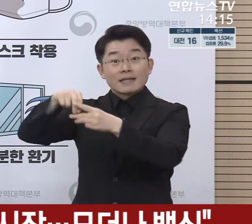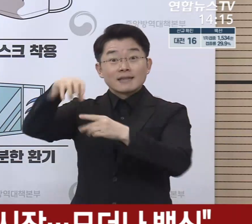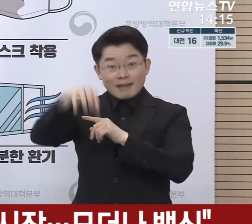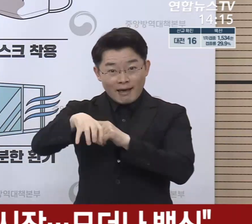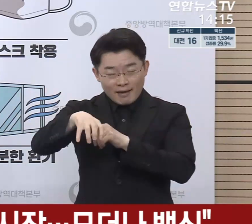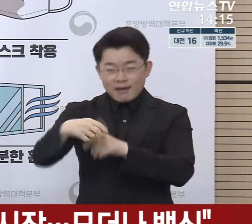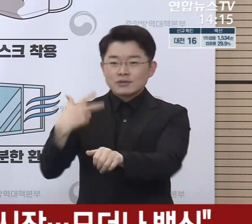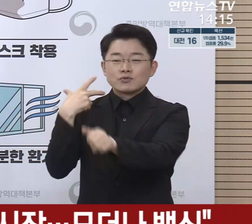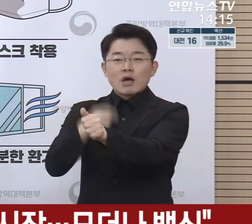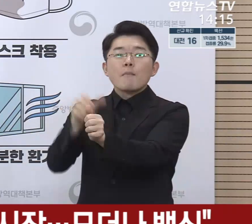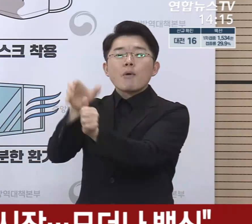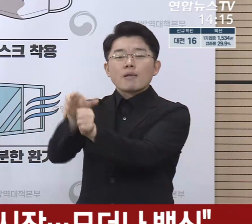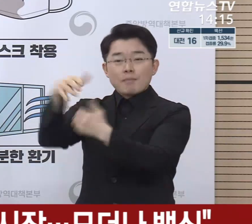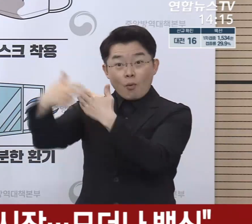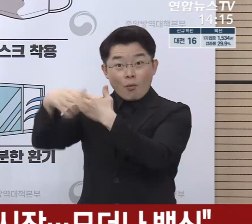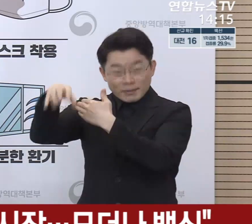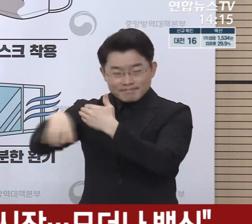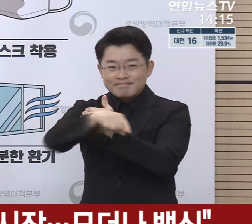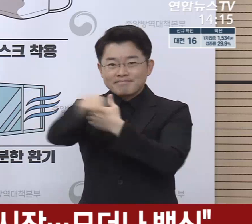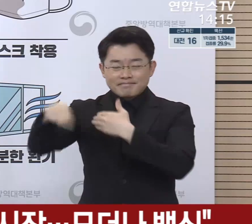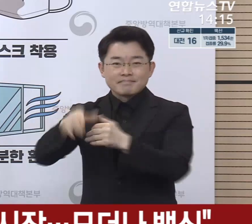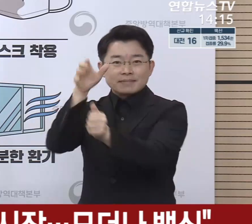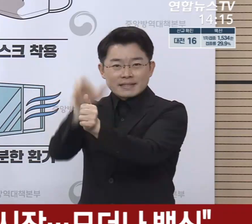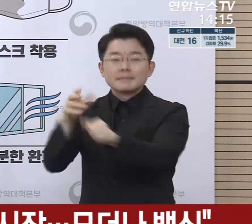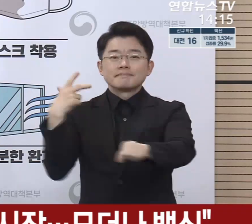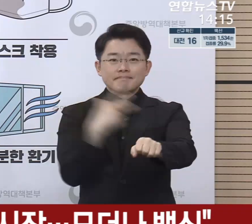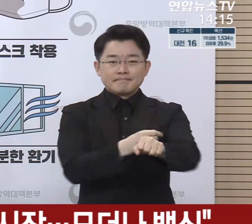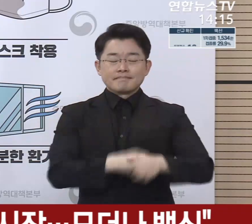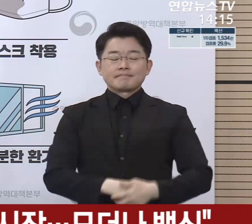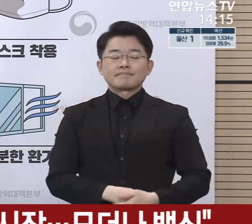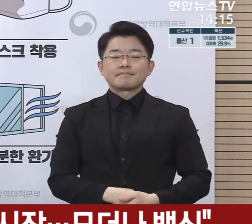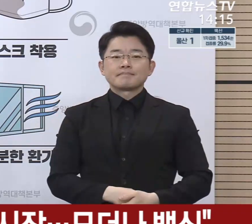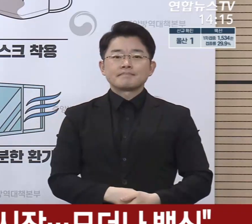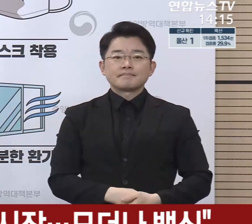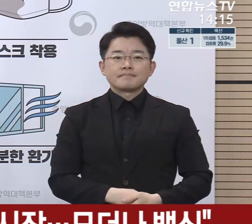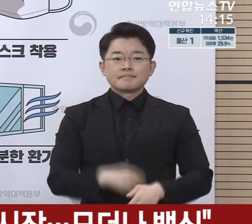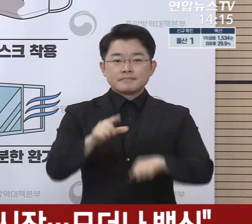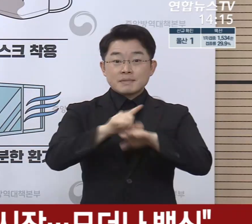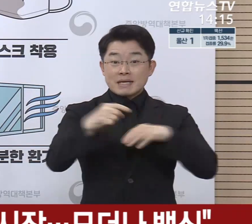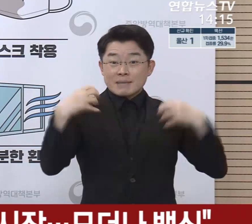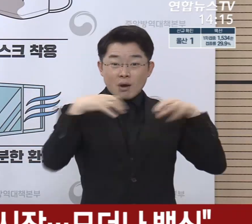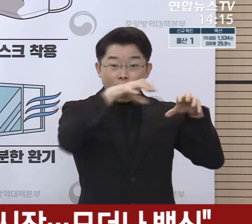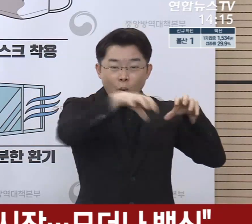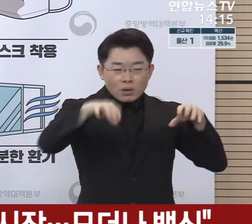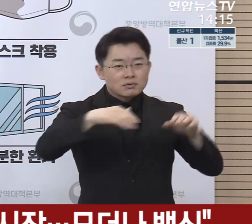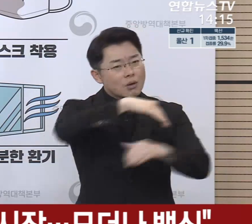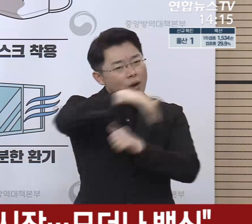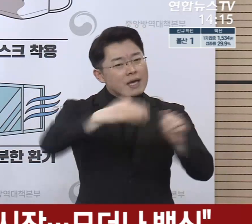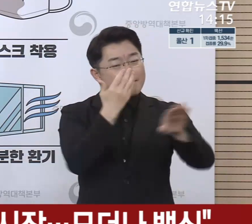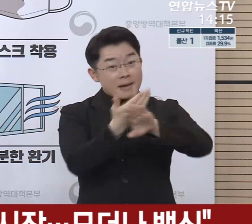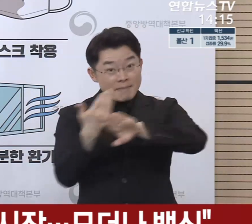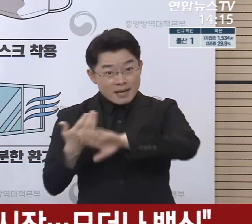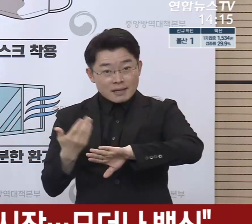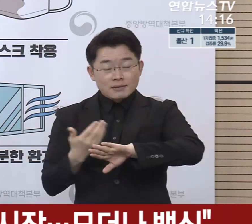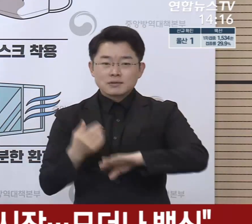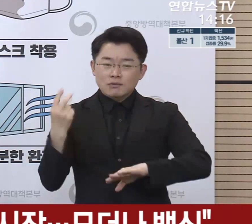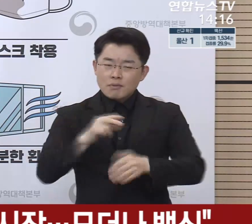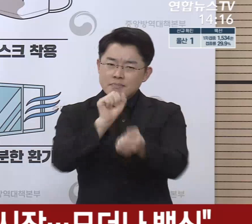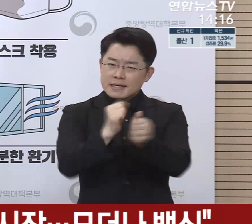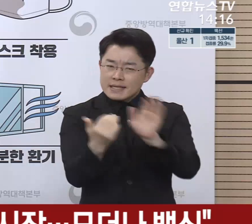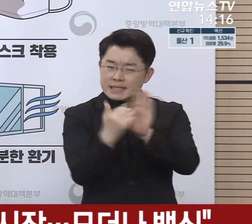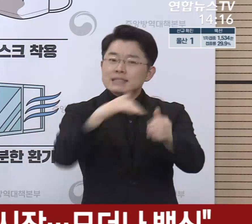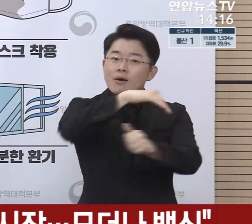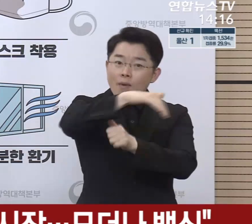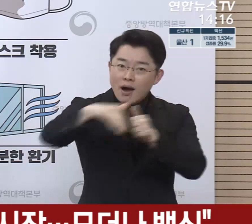또는 위탁의료기관에서 접종을 실시할 예정입니다. 지자체별 특성을 고려하고 방역 상황을